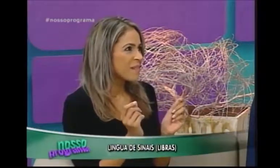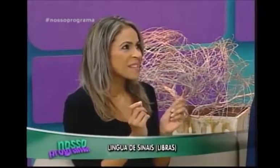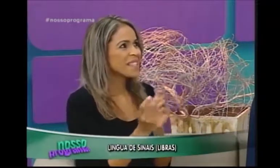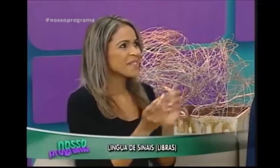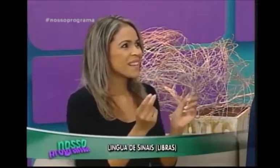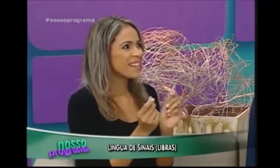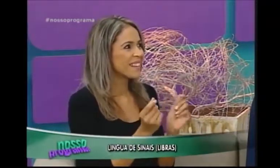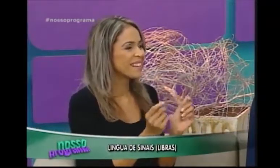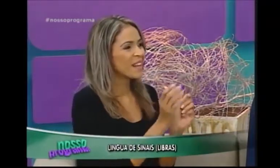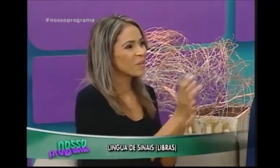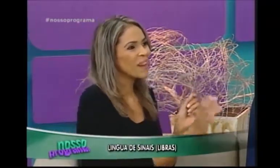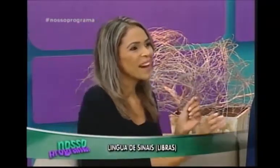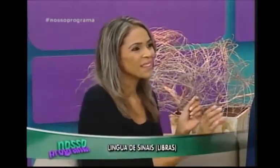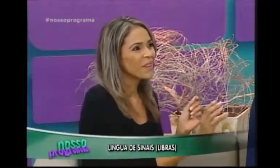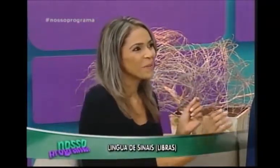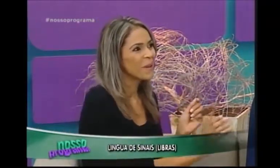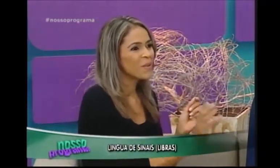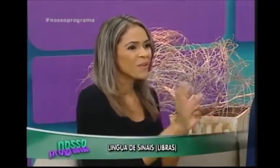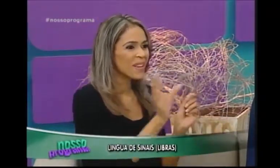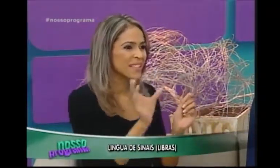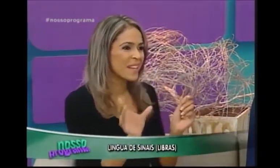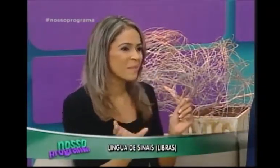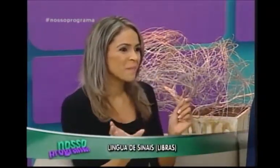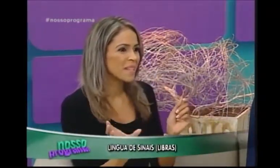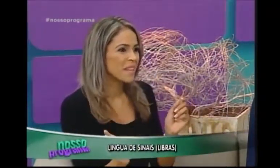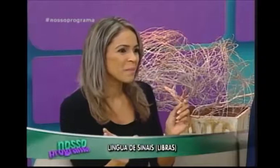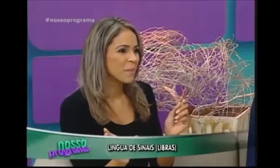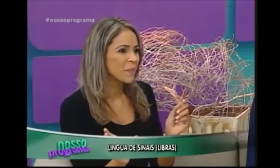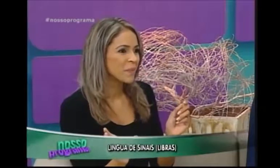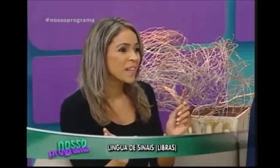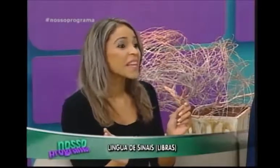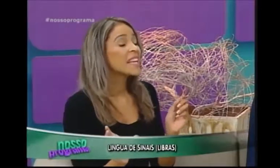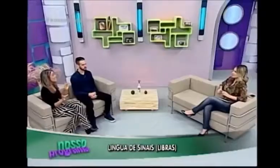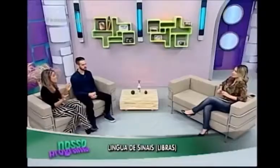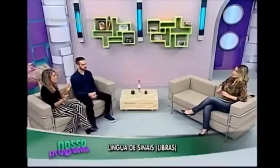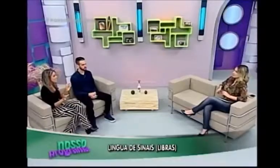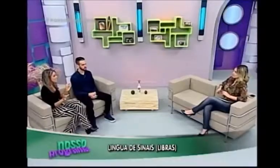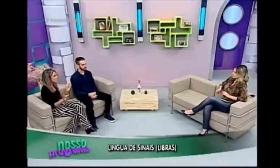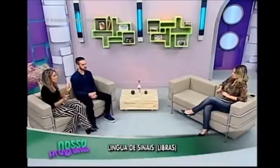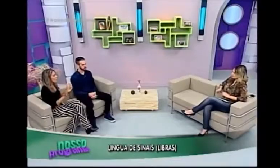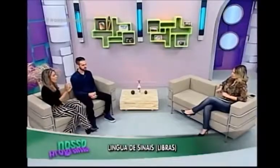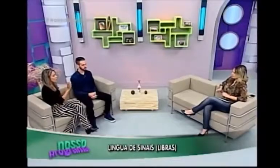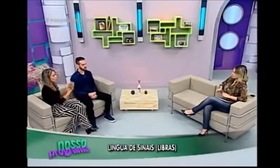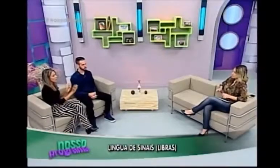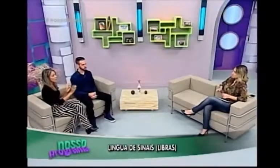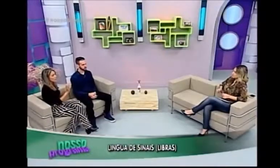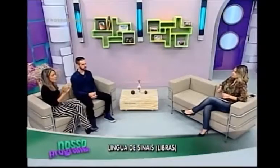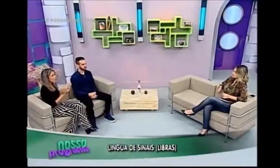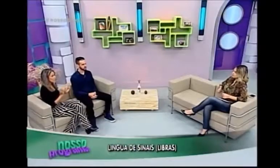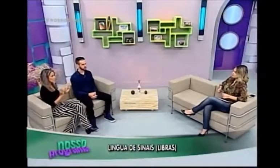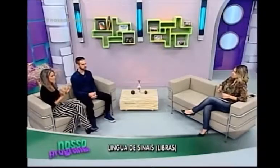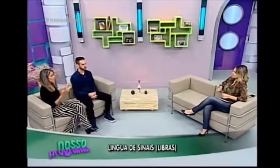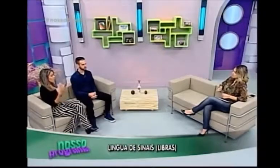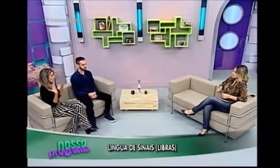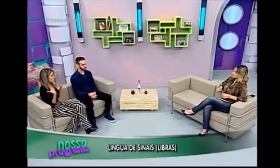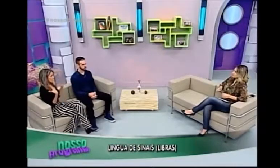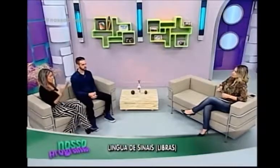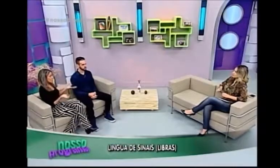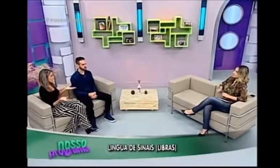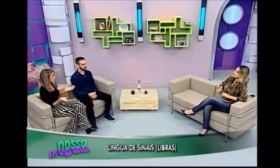como é que chama? Tem um lugar que fala uma coisa, por exemplo... expressões idiomáticas, né? Isso. Algum lugar é uma coisa. Por exemplo, aqui em